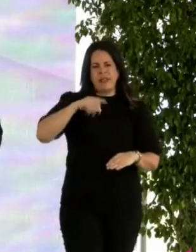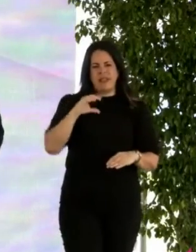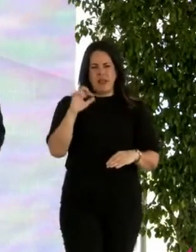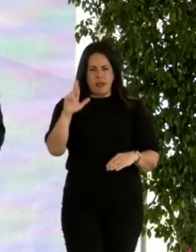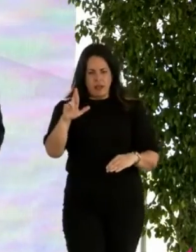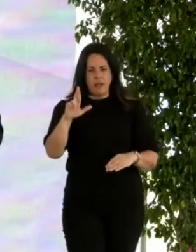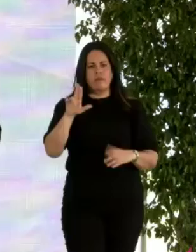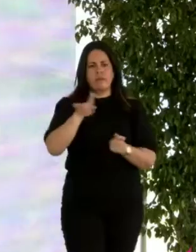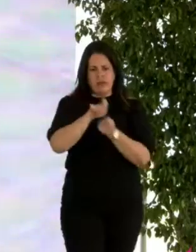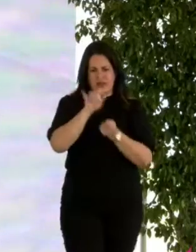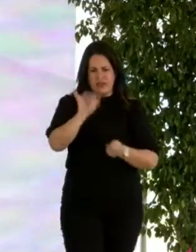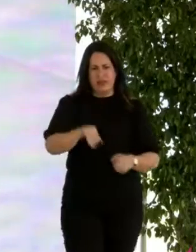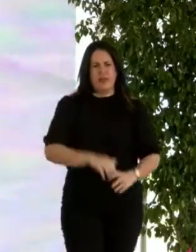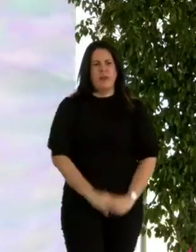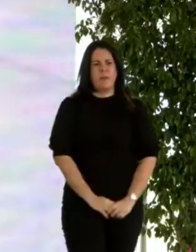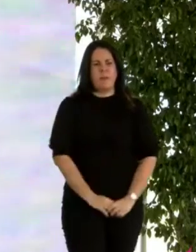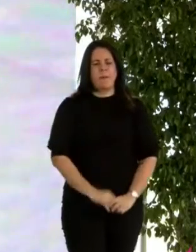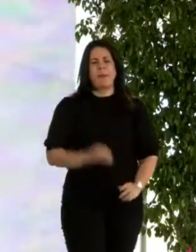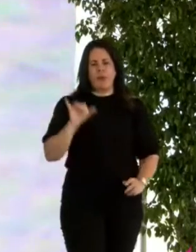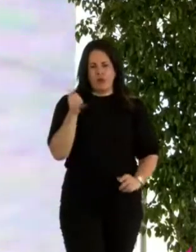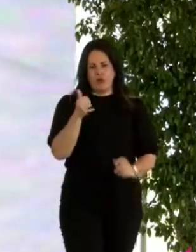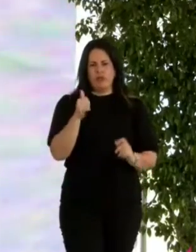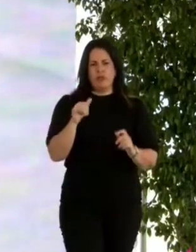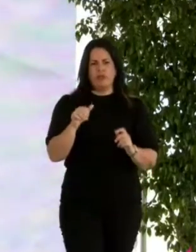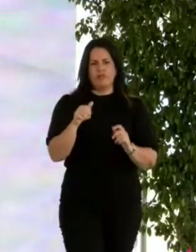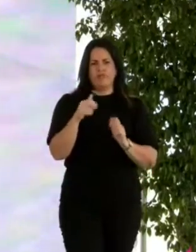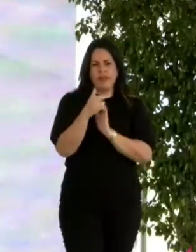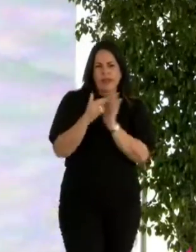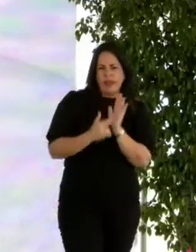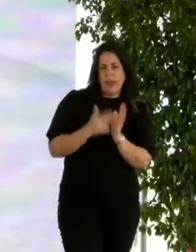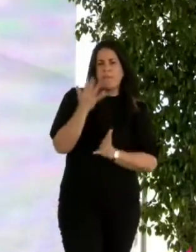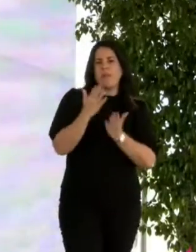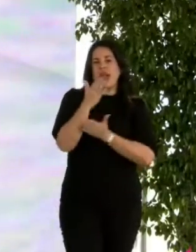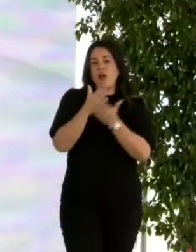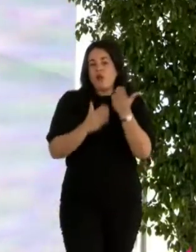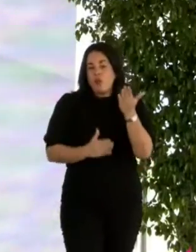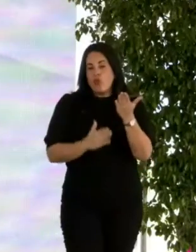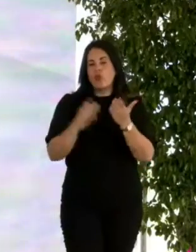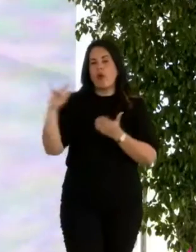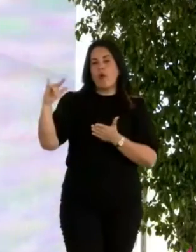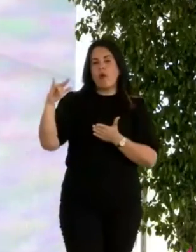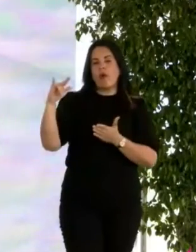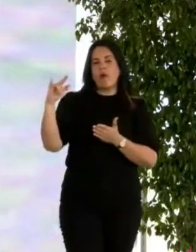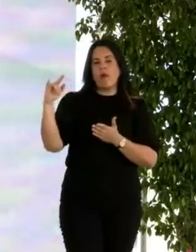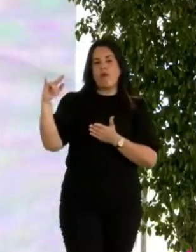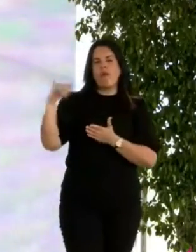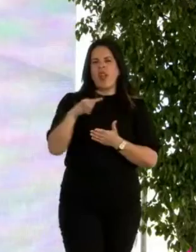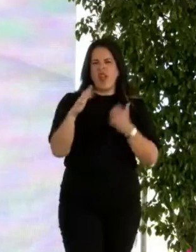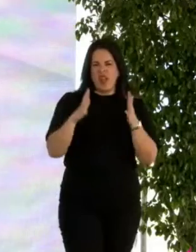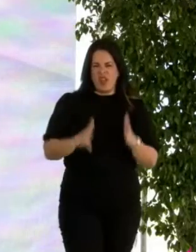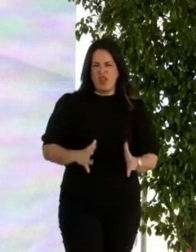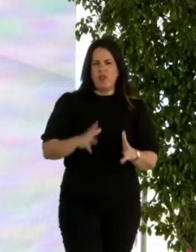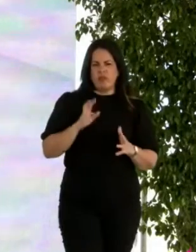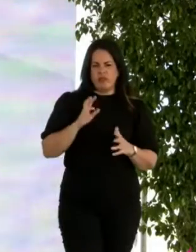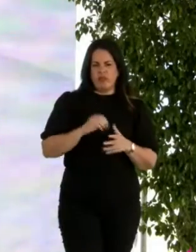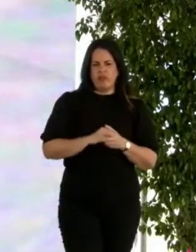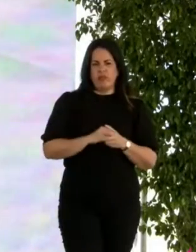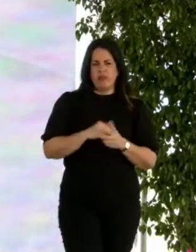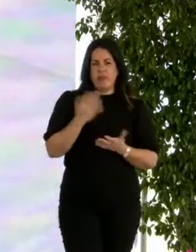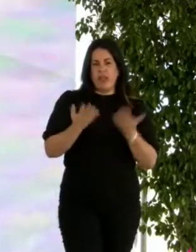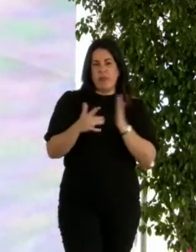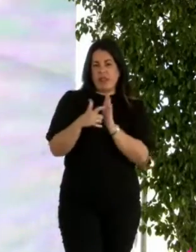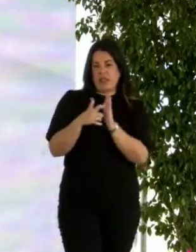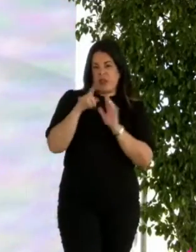particularmente. Así que esa es otra medida. Quizás para alguno de los viajeros se exija una prueba, ya